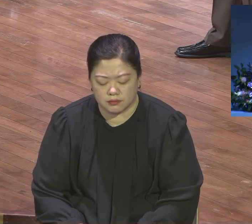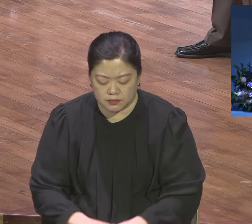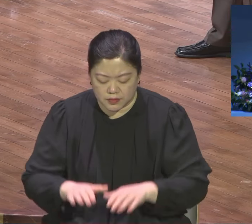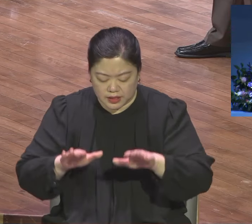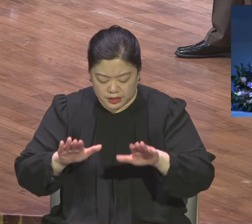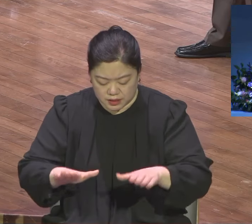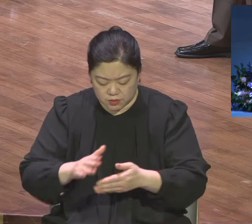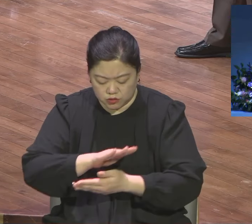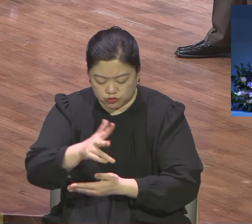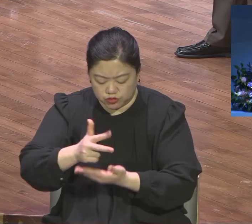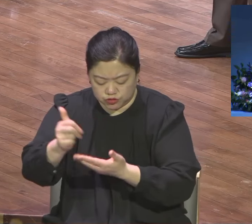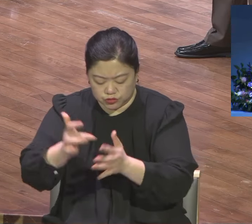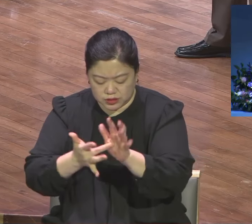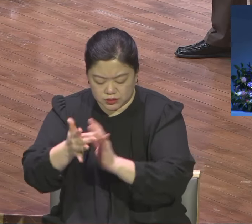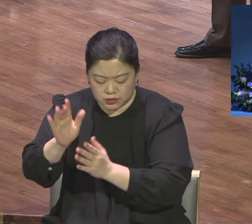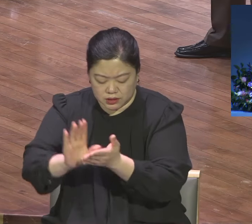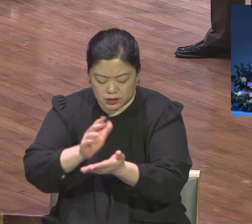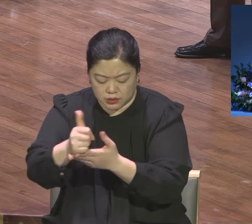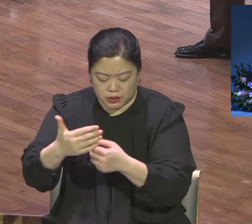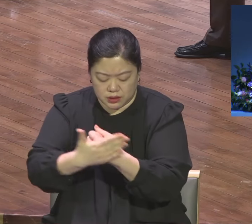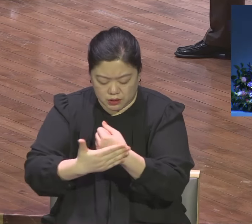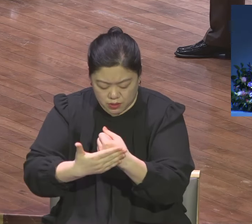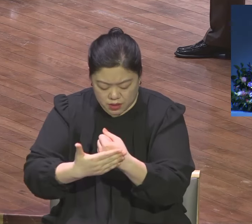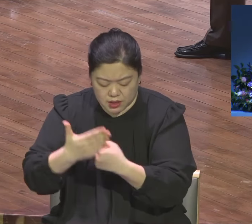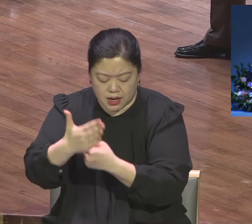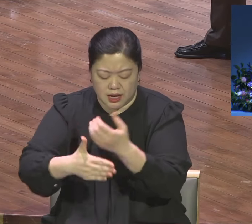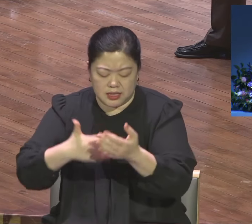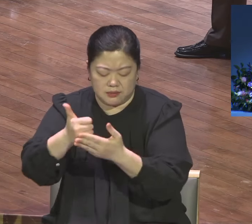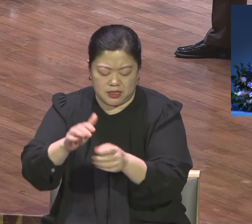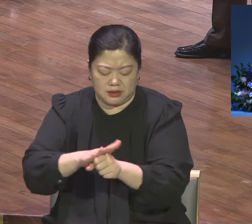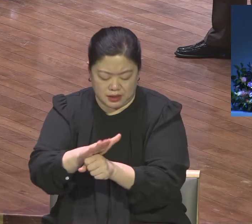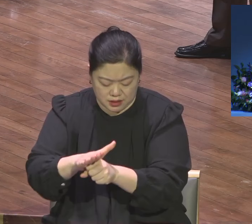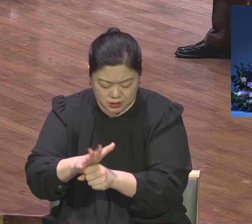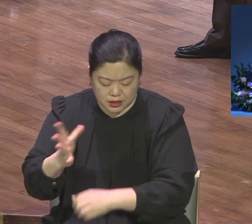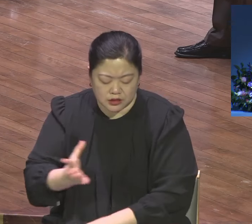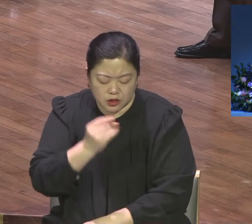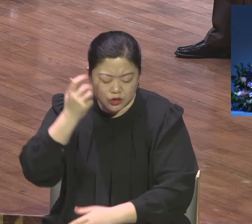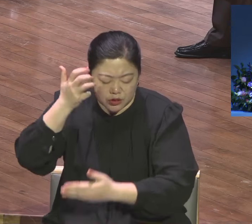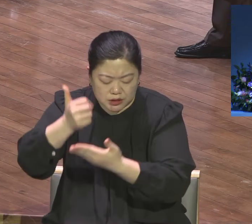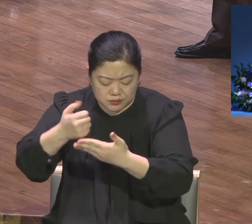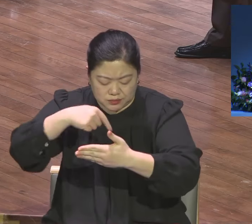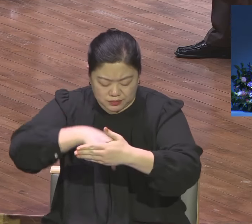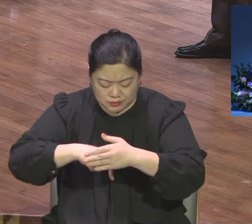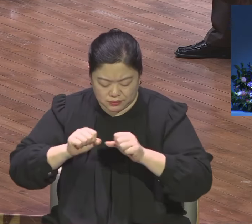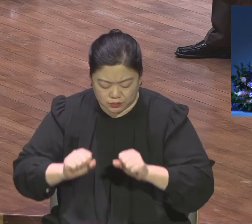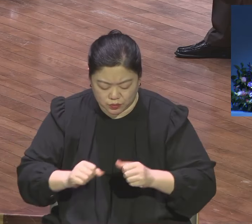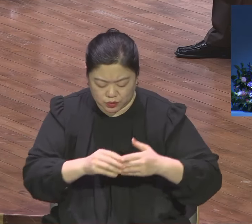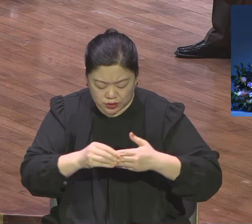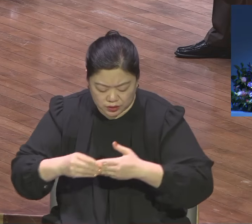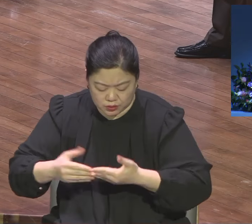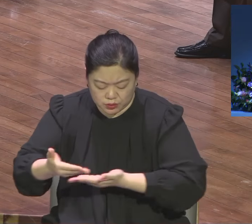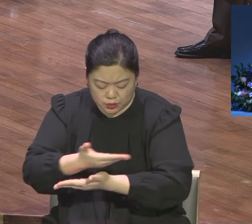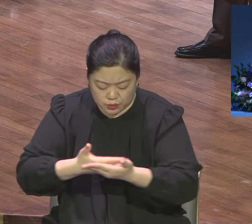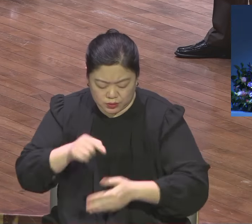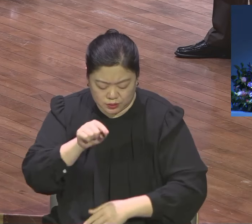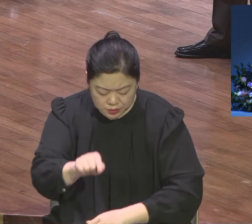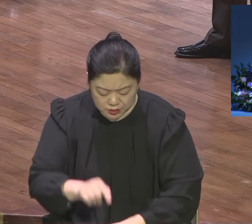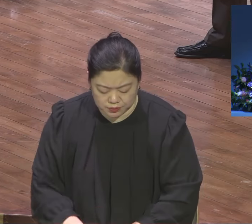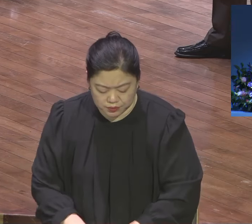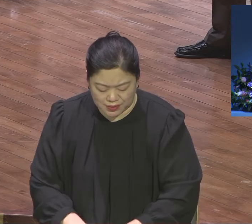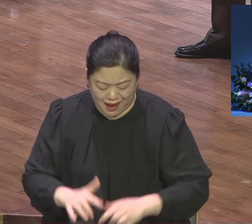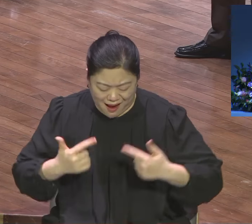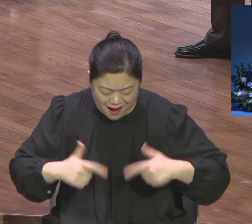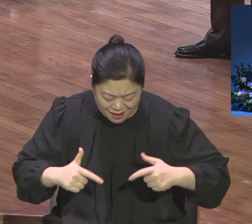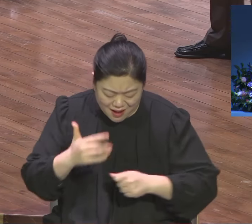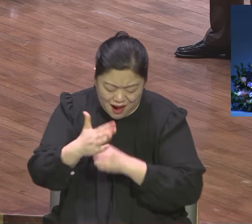지금은 우리 주 예수 그리스도의 은혜와 하나님의 사랑하심과 성령의 내주 교통하심이 하나님께 모든 것을 맡기며